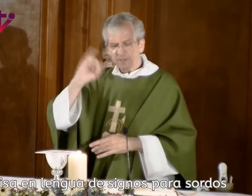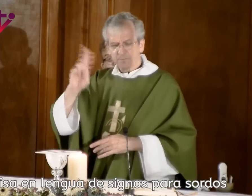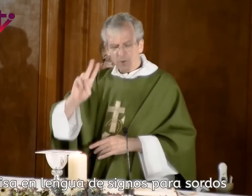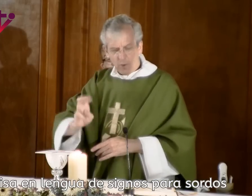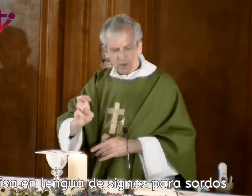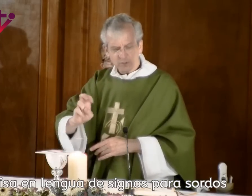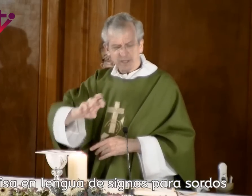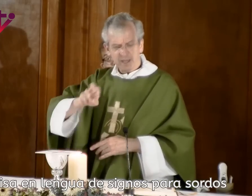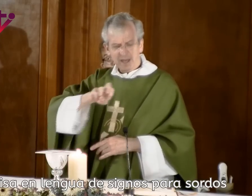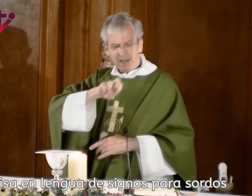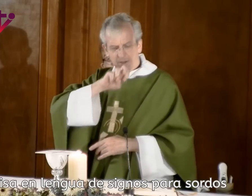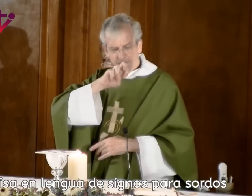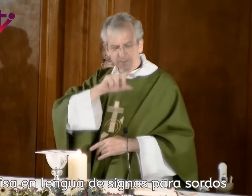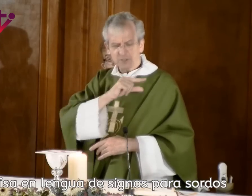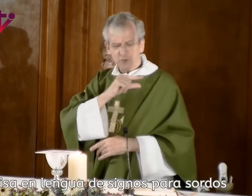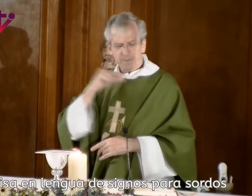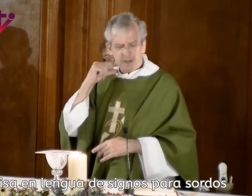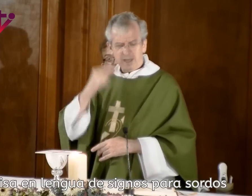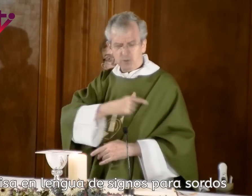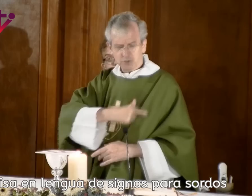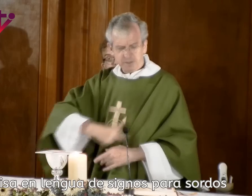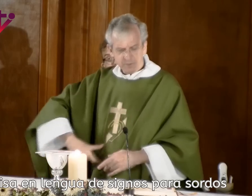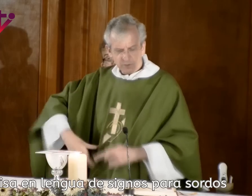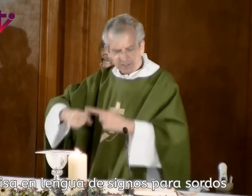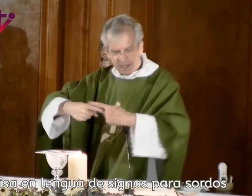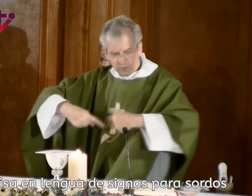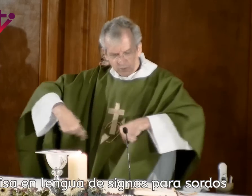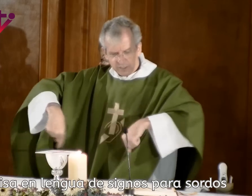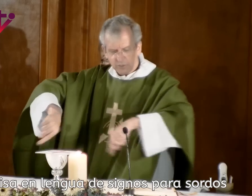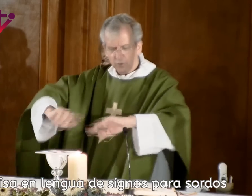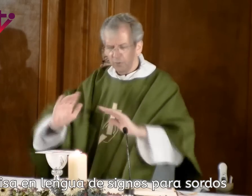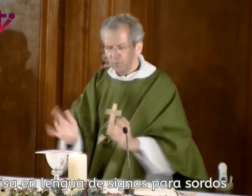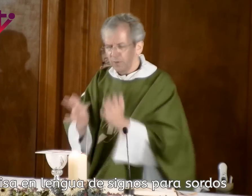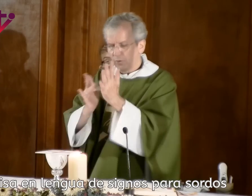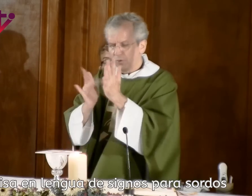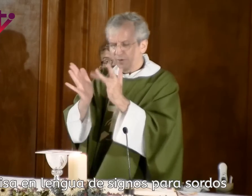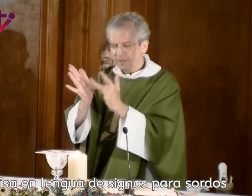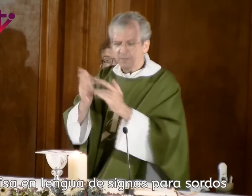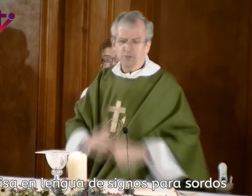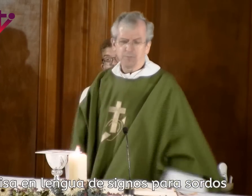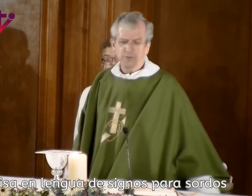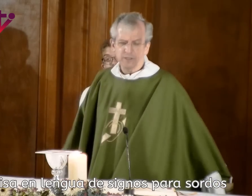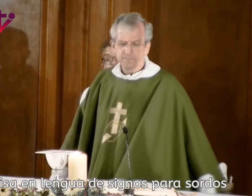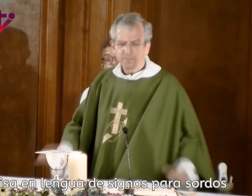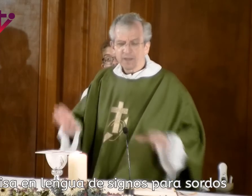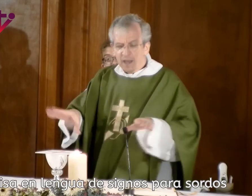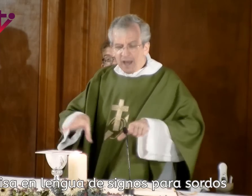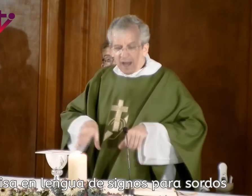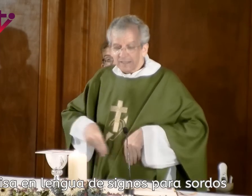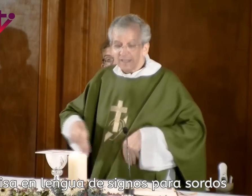obispo Juan José, al orden episcopal, a los presbíteros y diáconos y a todo el pueblo redimido por ti.